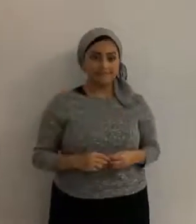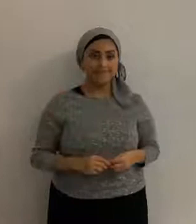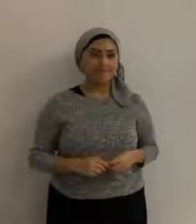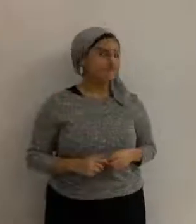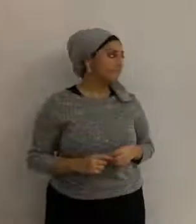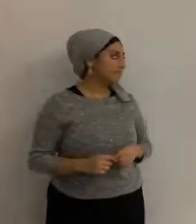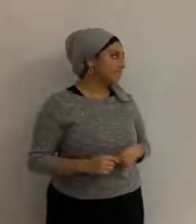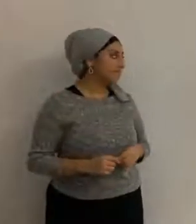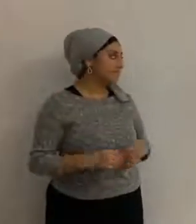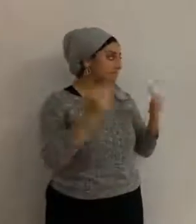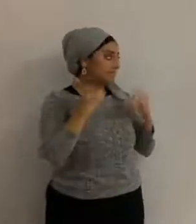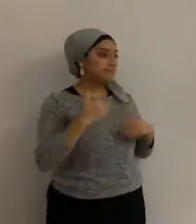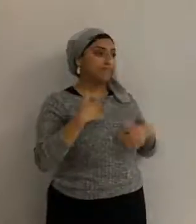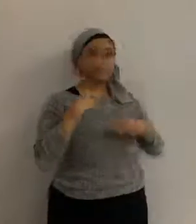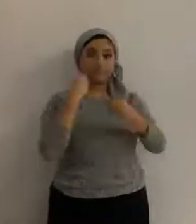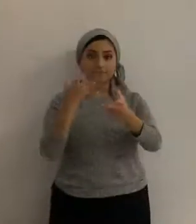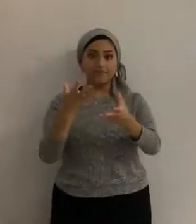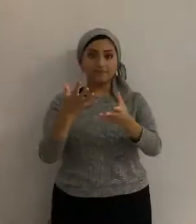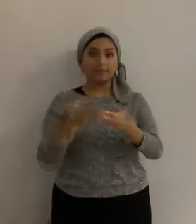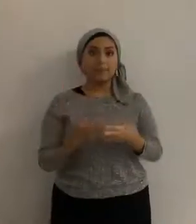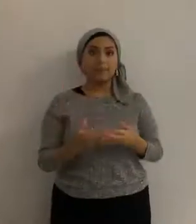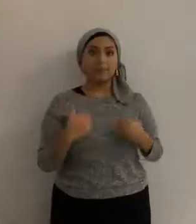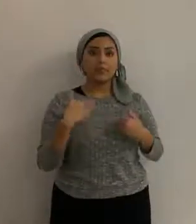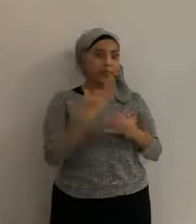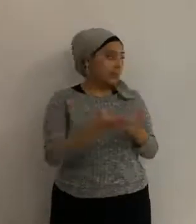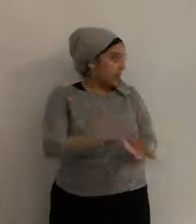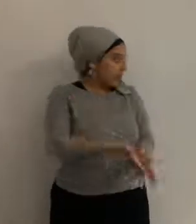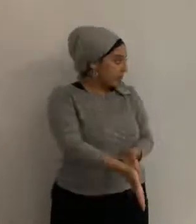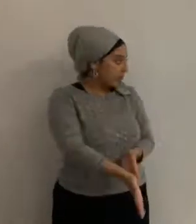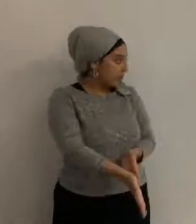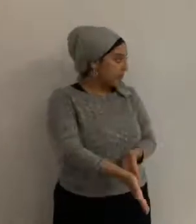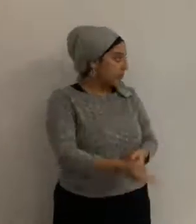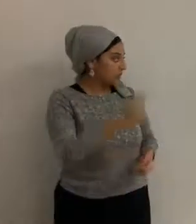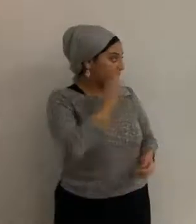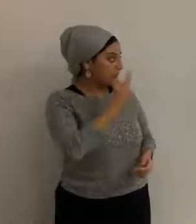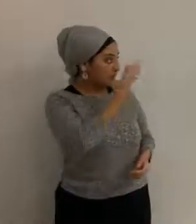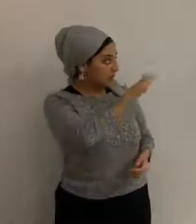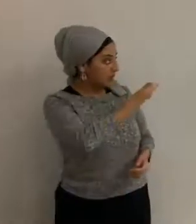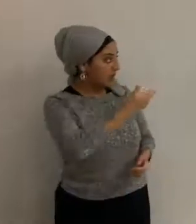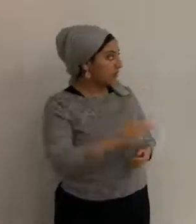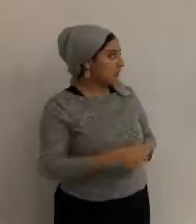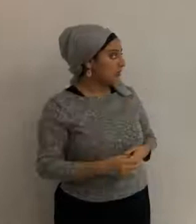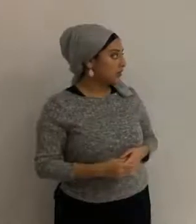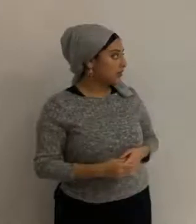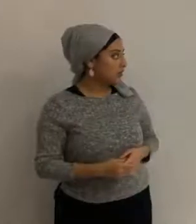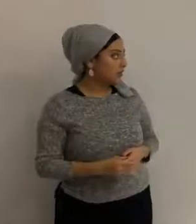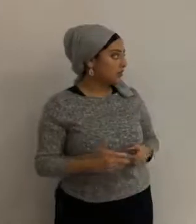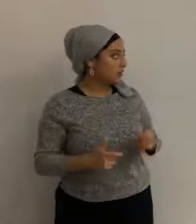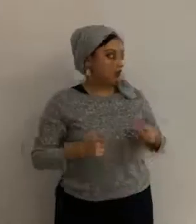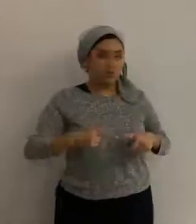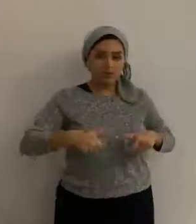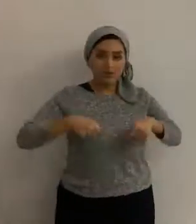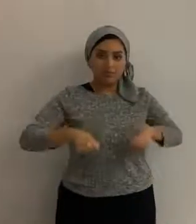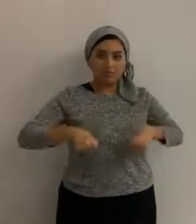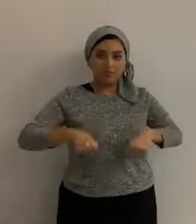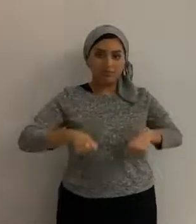Les comentaba, están las perforadoras. Vean aquí, una perforadora es como un taladro,